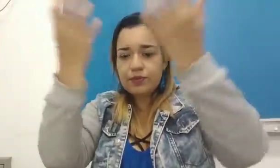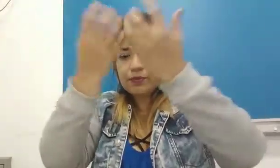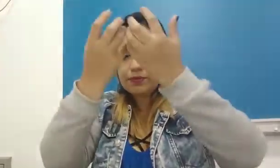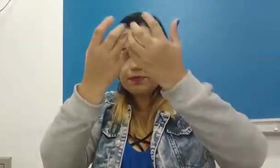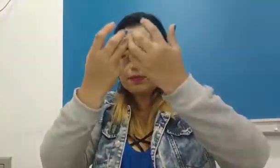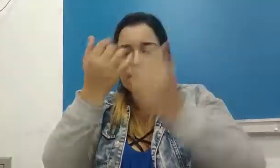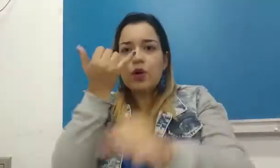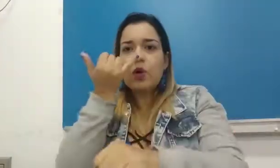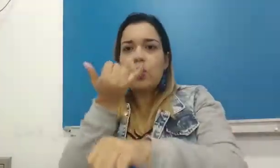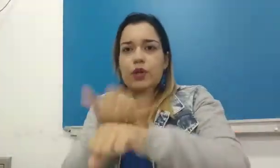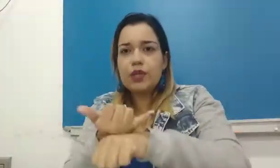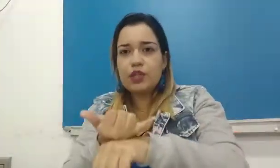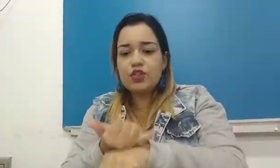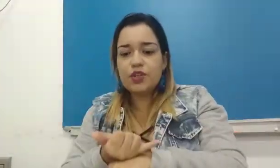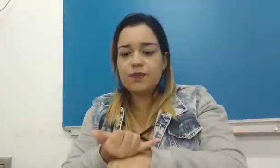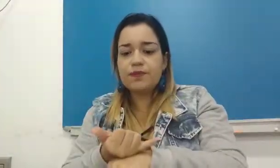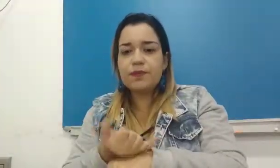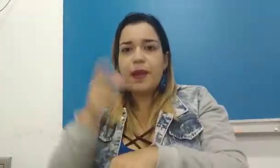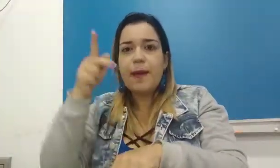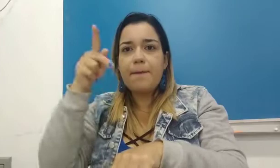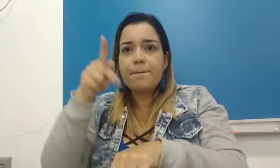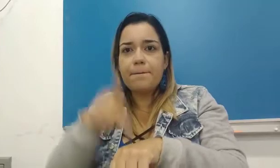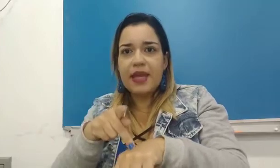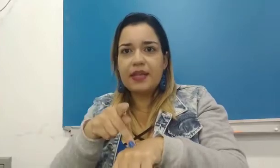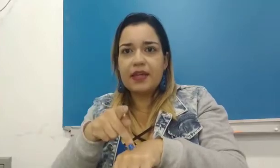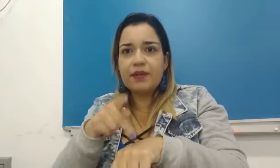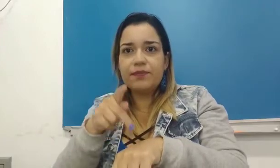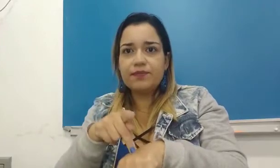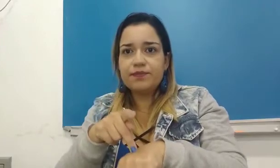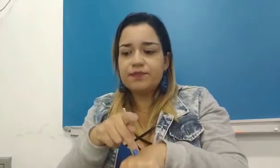nuvem, orquídea, pedra,